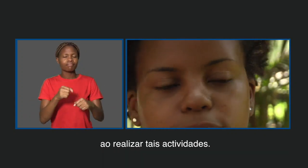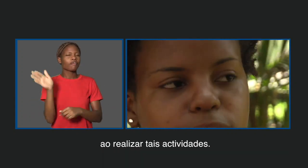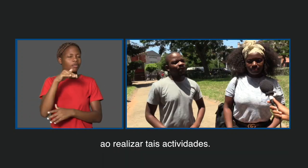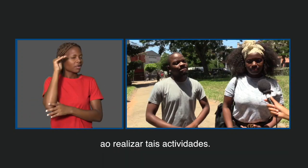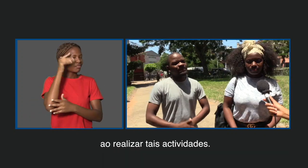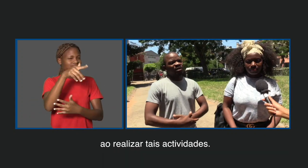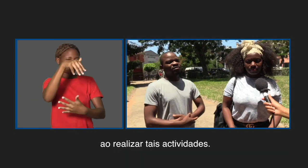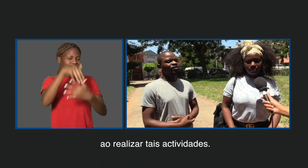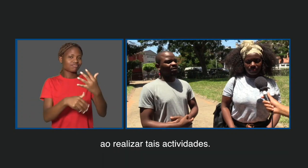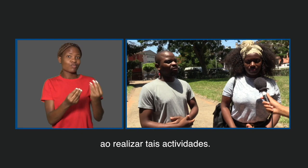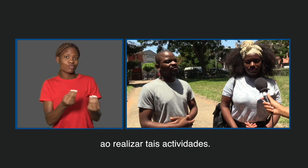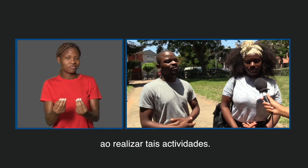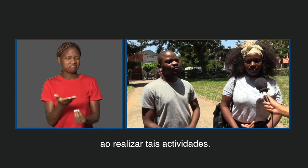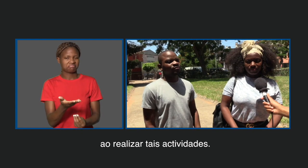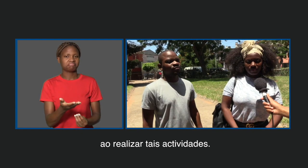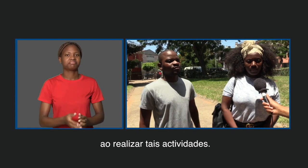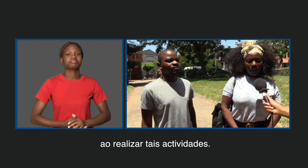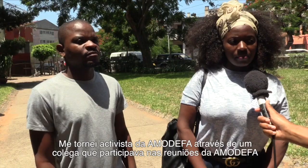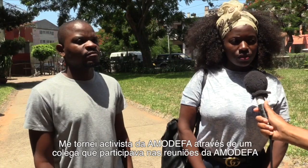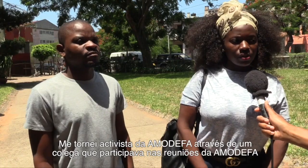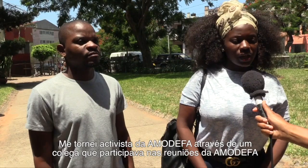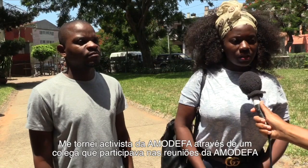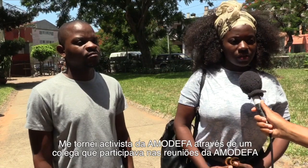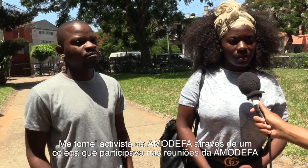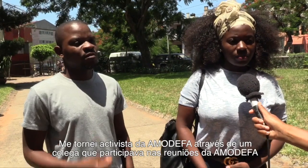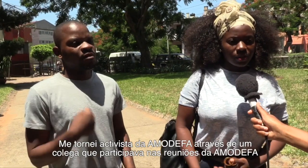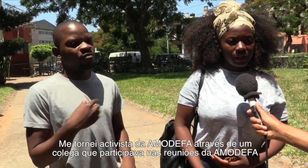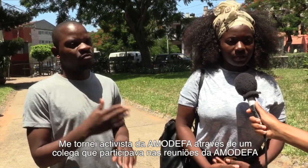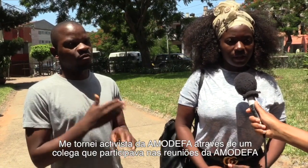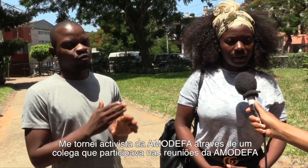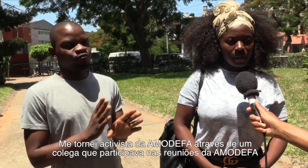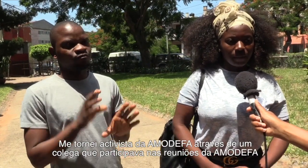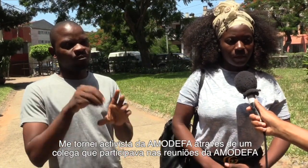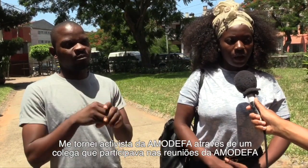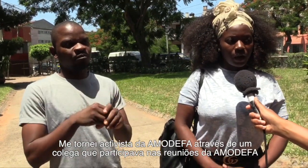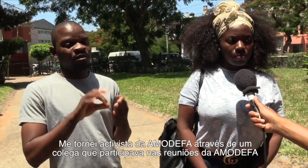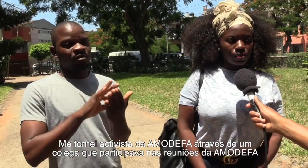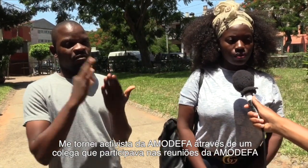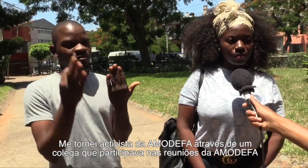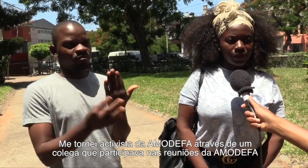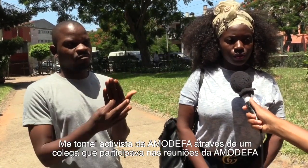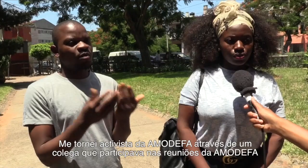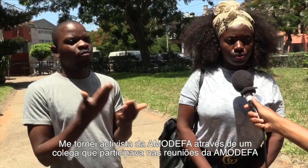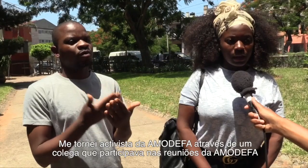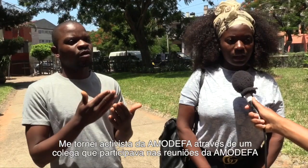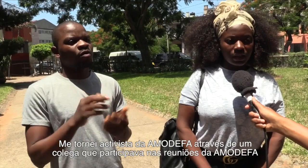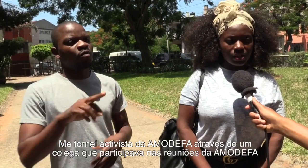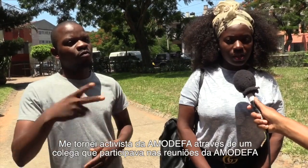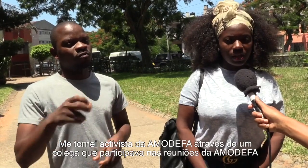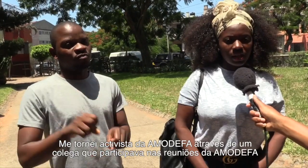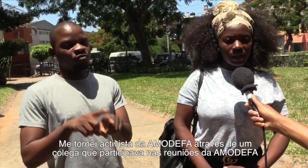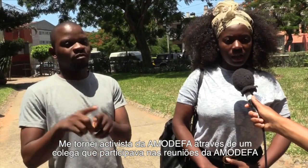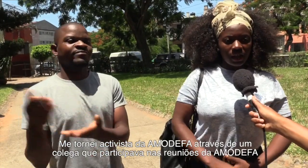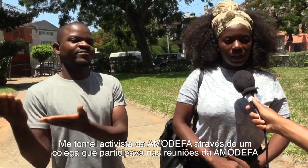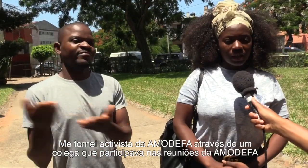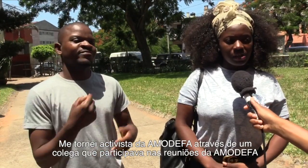orgulhosos ao realizar tais atividades. Me tornei ativista da MoDefa por um convite dos colegas